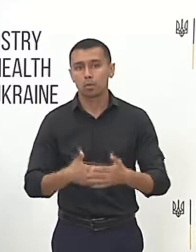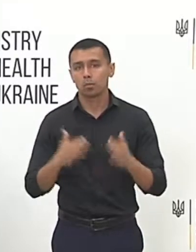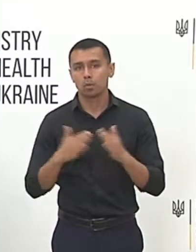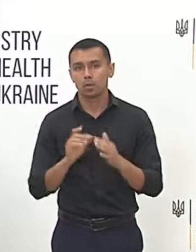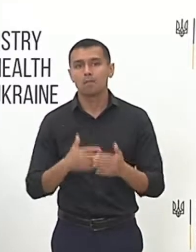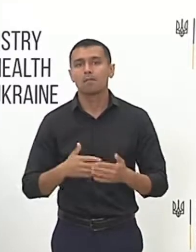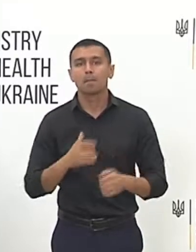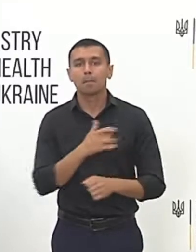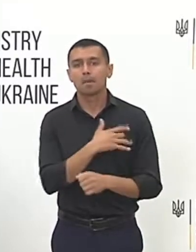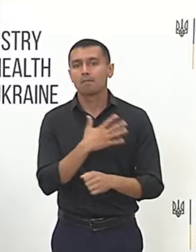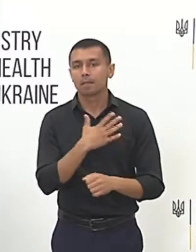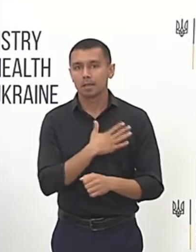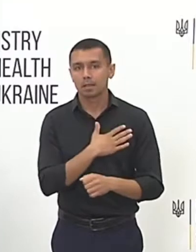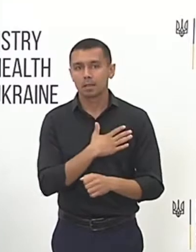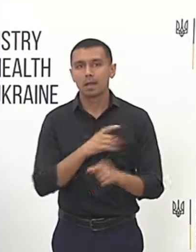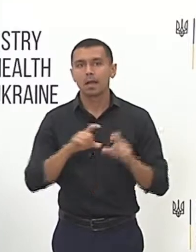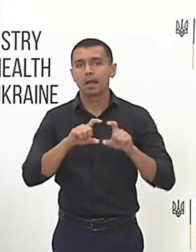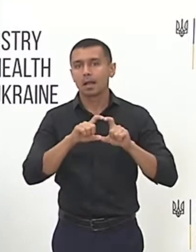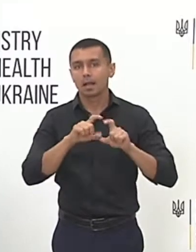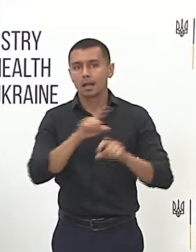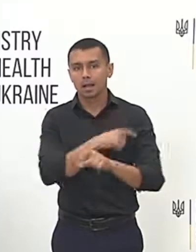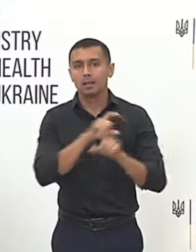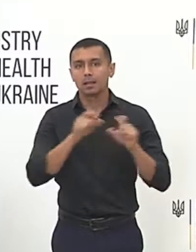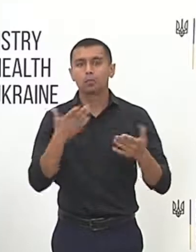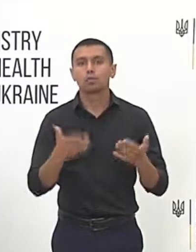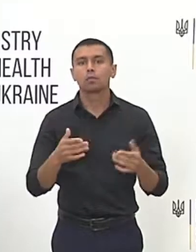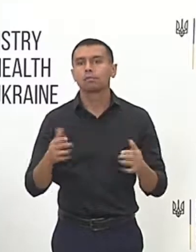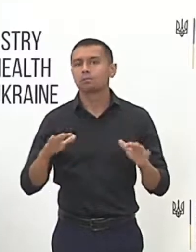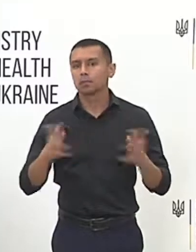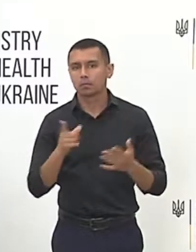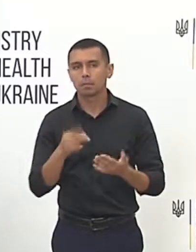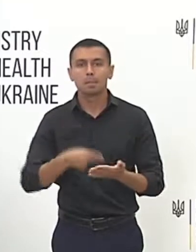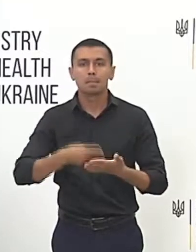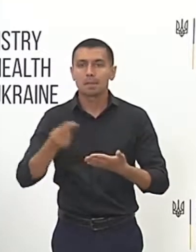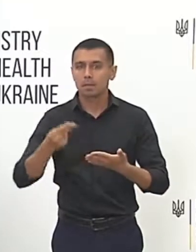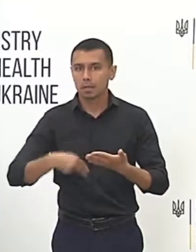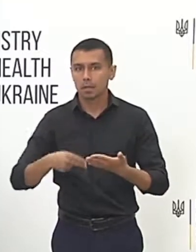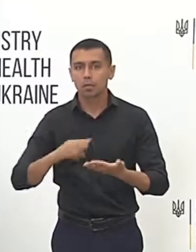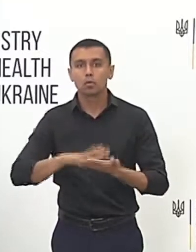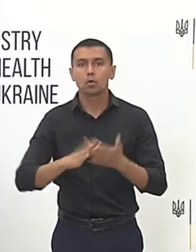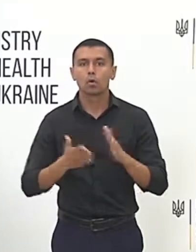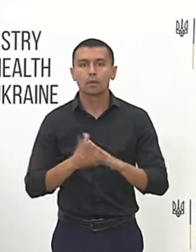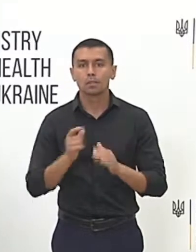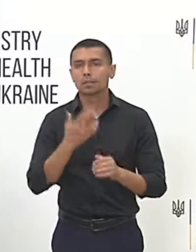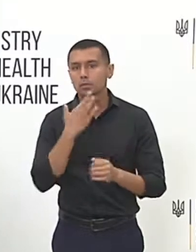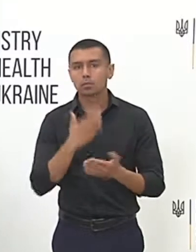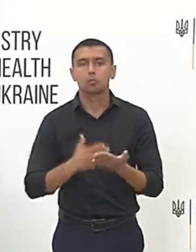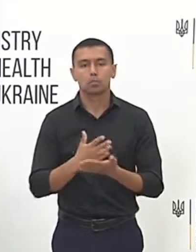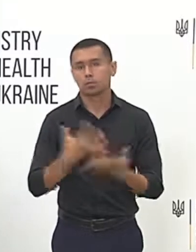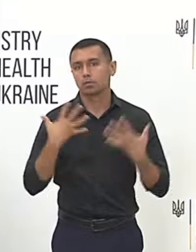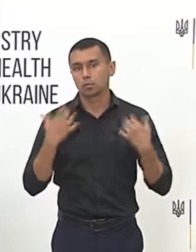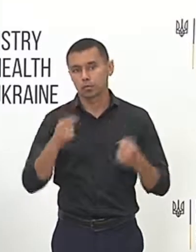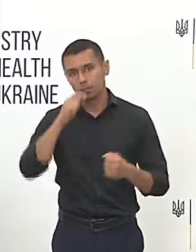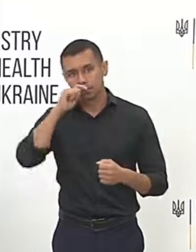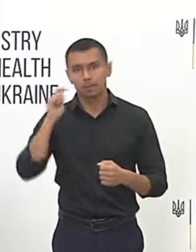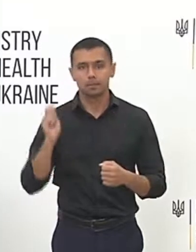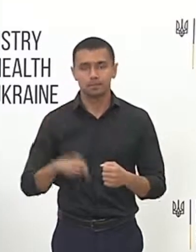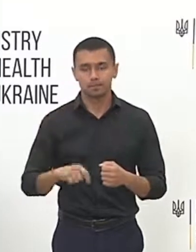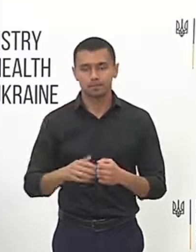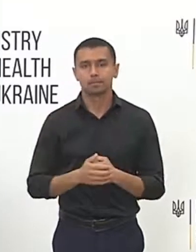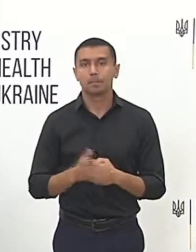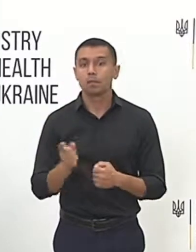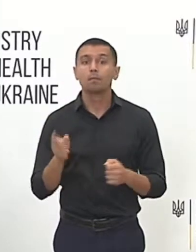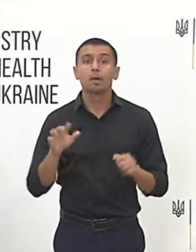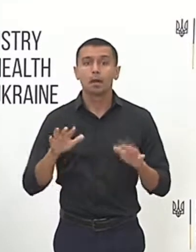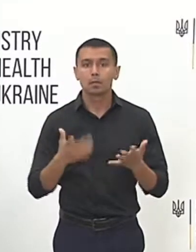і в приватних клініках, якщо вони підписали договір з Національною службою здоров'я України.